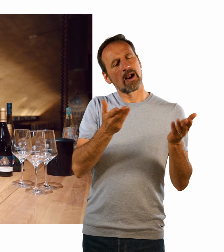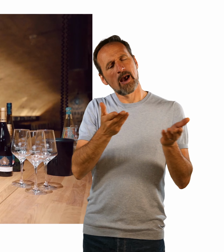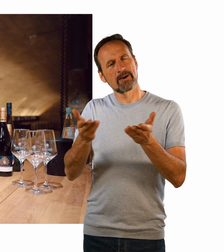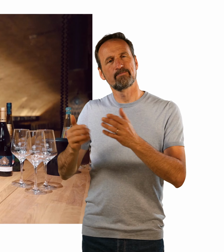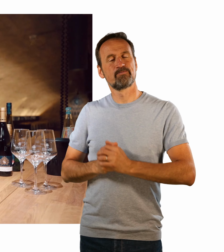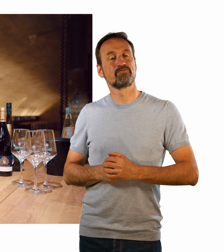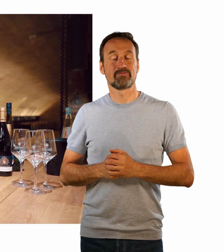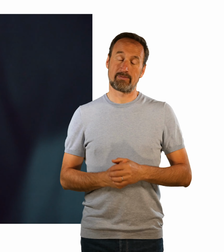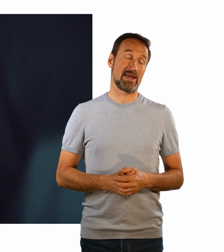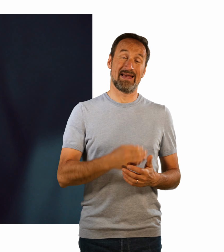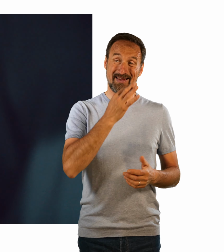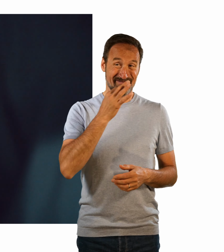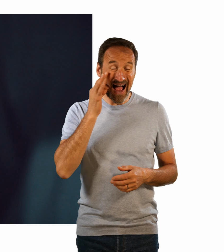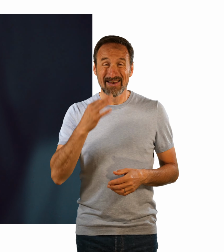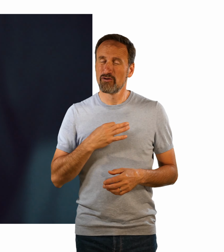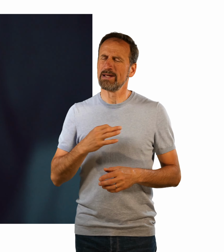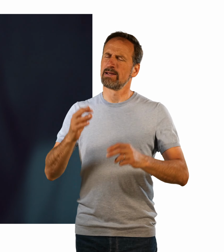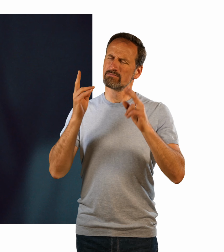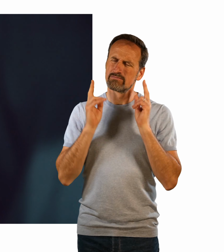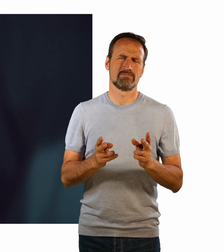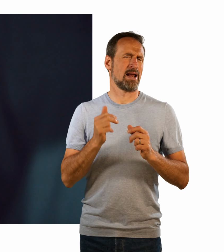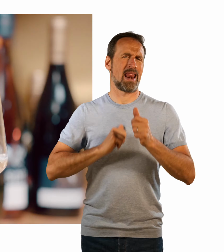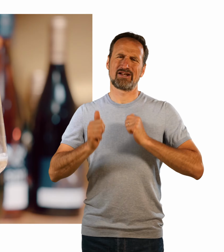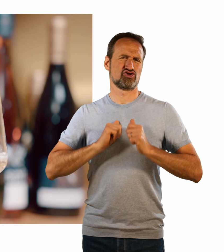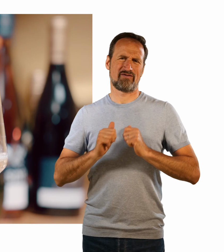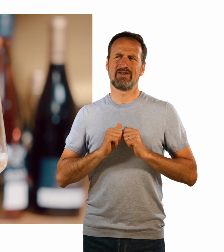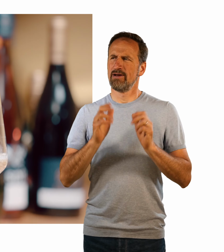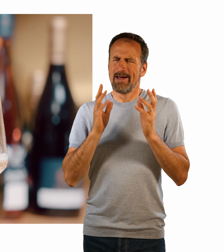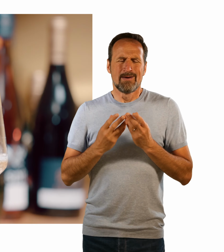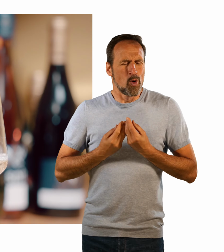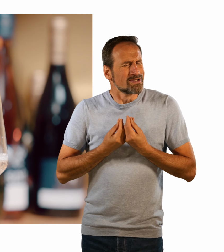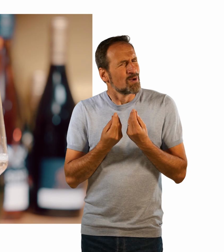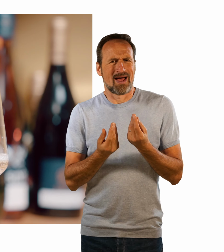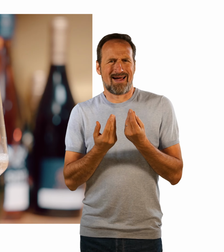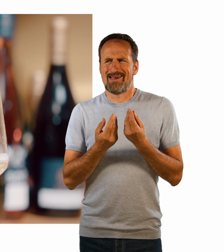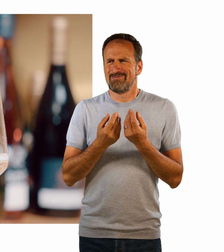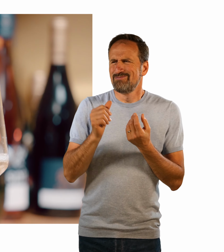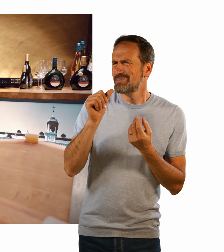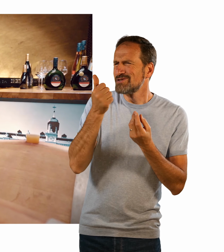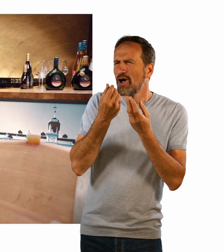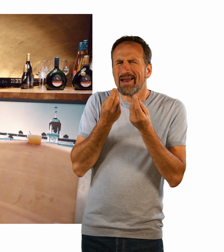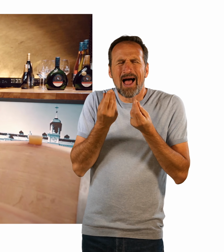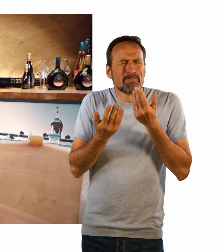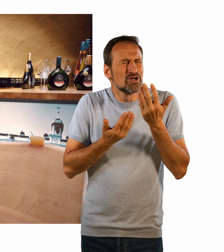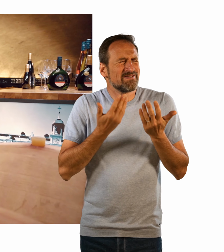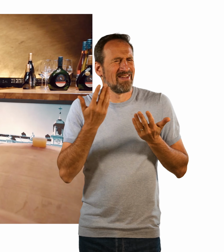Wein ist für mich eine sehr, sehr große Leidenschaft. Wein ist was sehr Emotionales. Es ist eine ganz besondere Atmosphäre.